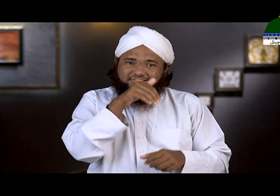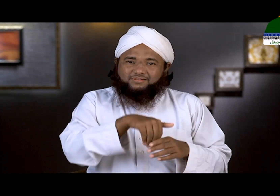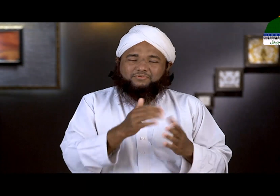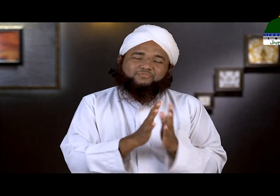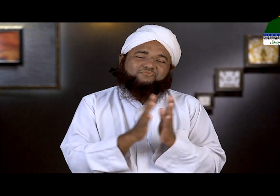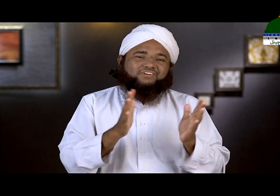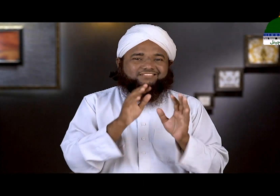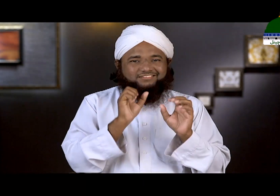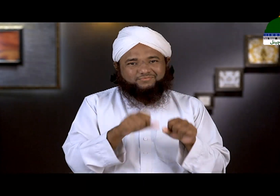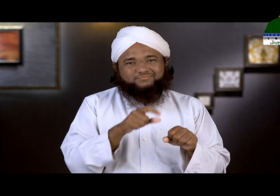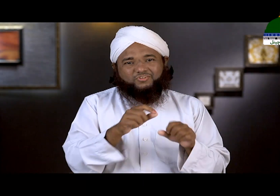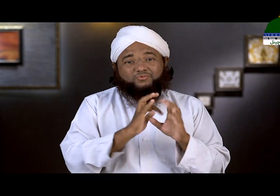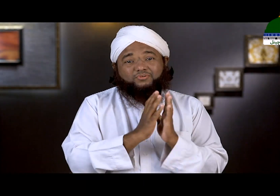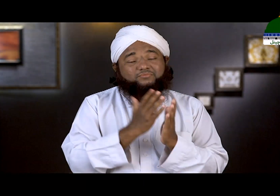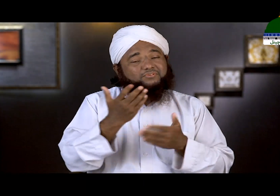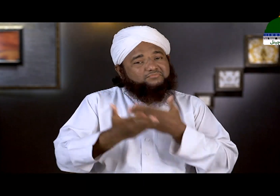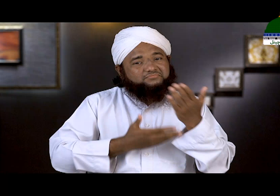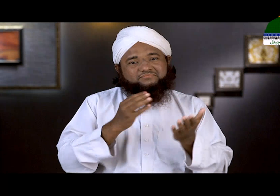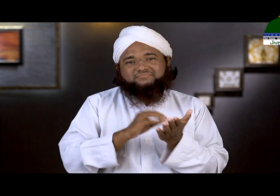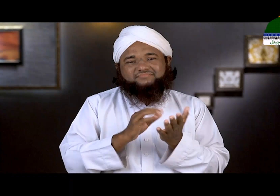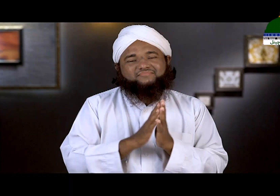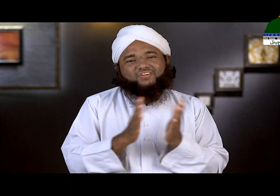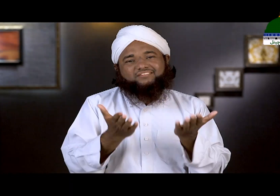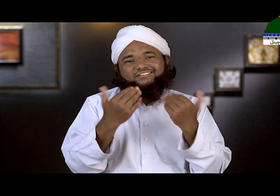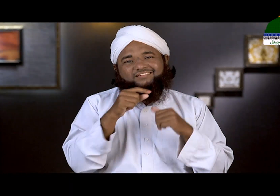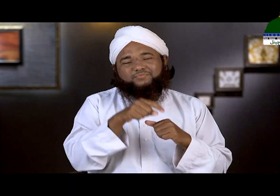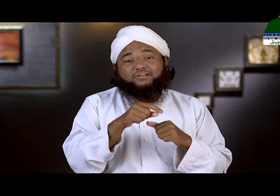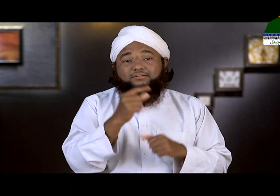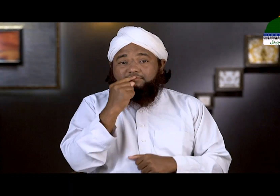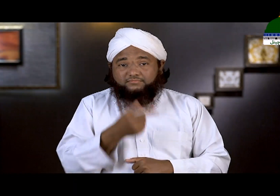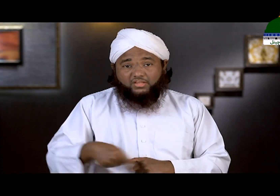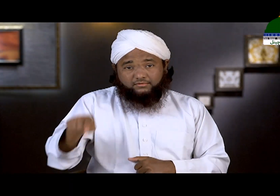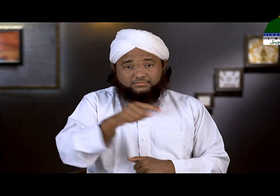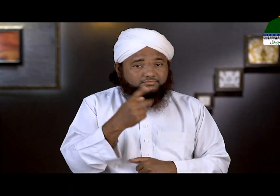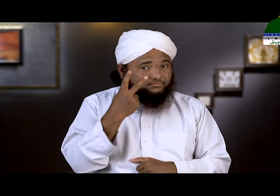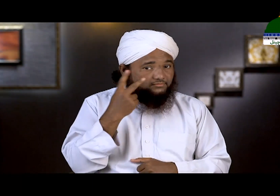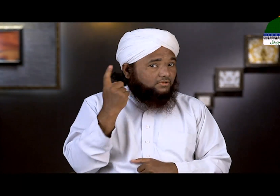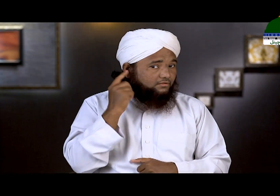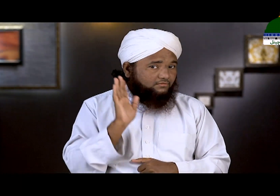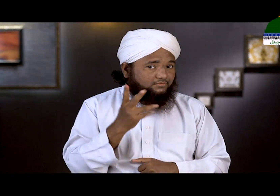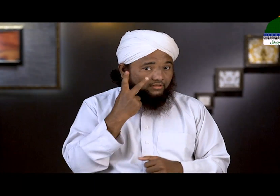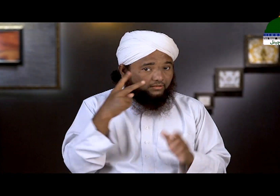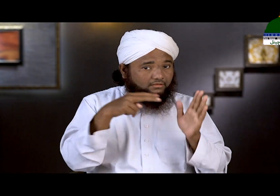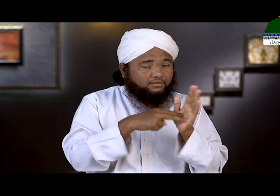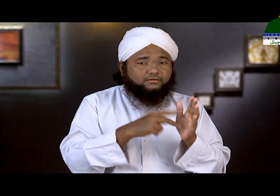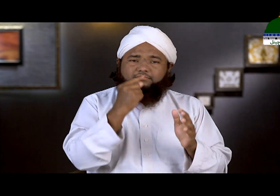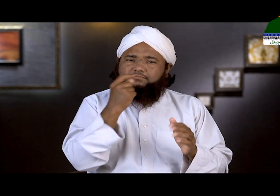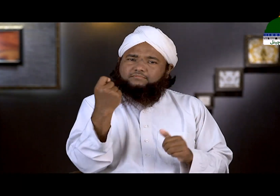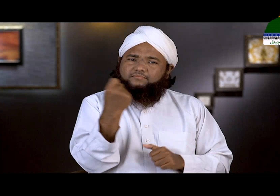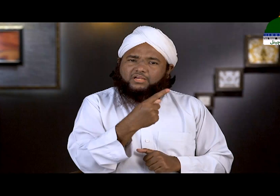اسلامی بھائیوں، دیکھا آپ نے نفل روزے رکھنے کی کیسی عظیم برکتیں ہیں۔ ہم نے سنا کہ رمضان المبارک کے فرض روزوں کے بعد